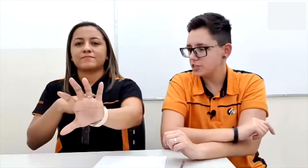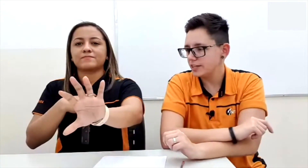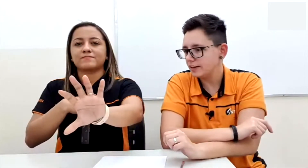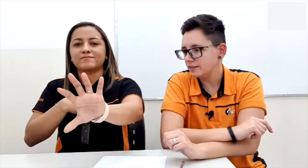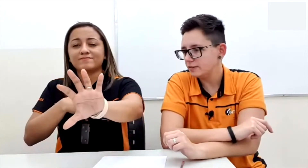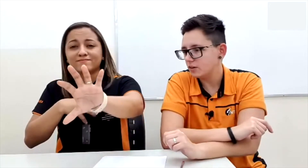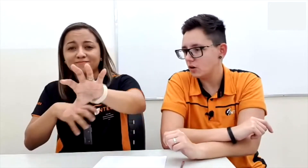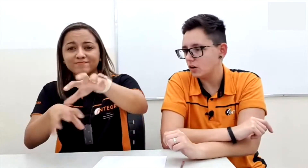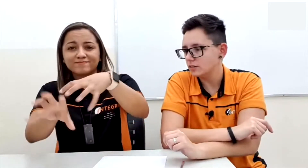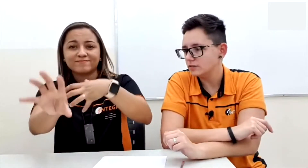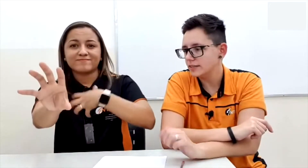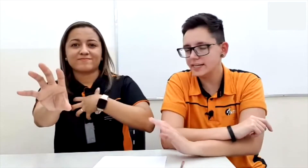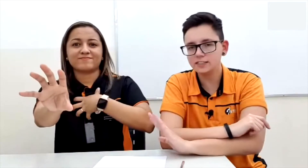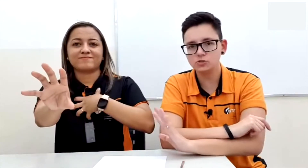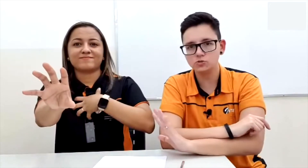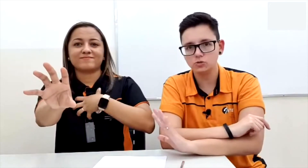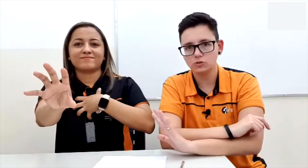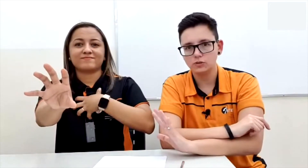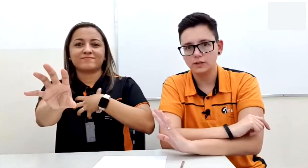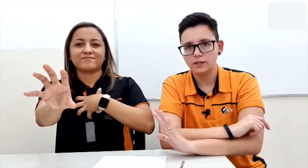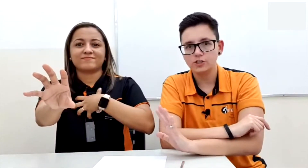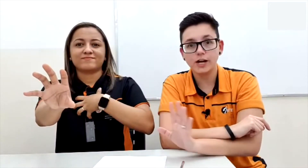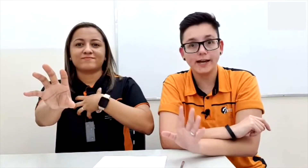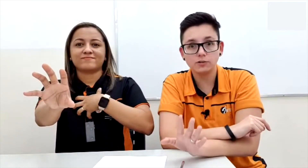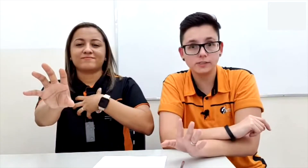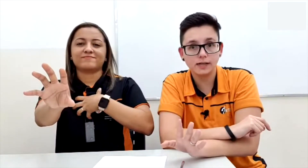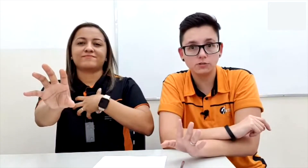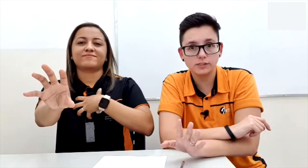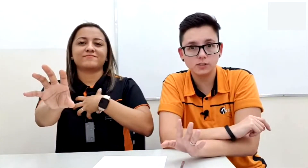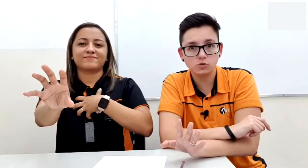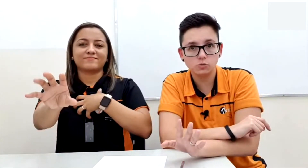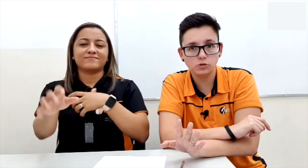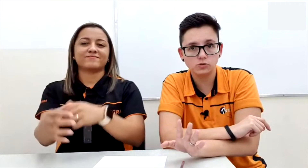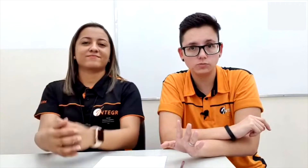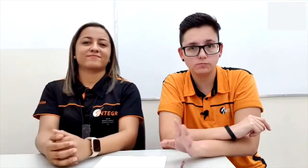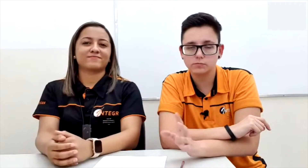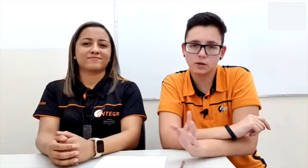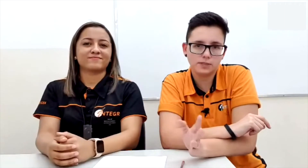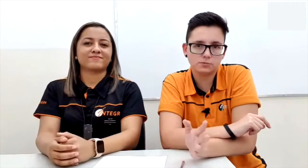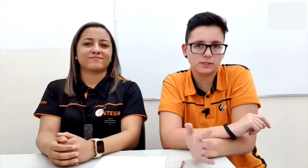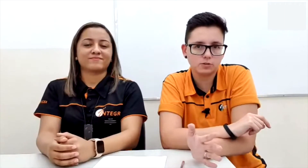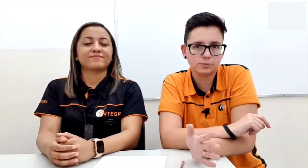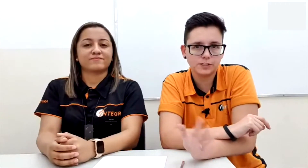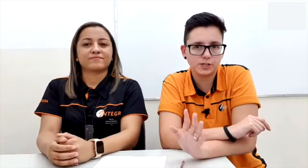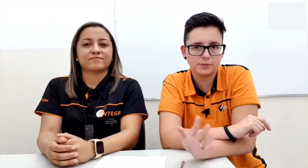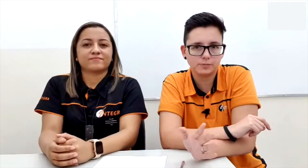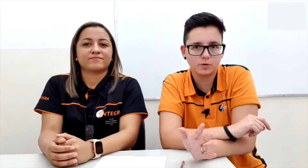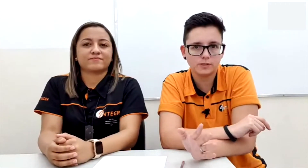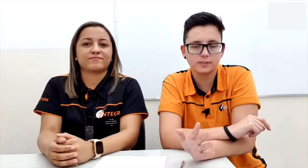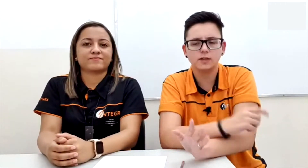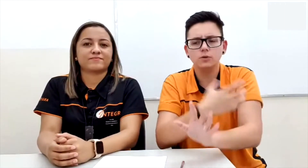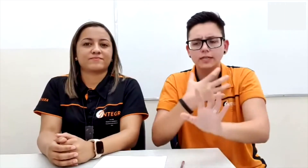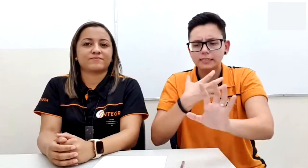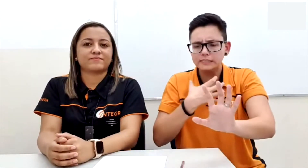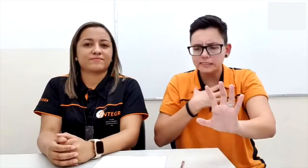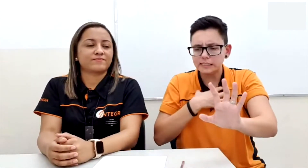empatia, ó, isso já é o sinal de sinto muito, que é o mesmo sinal de empatia, a mesma coisa. Então,